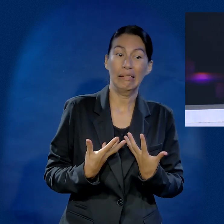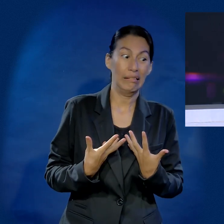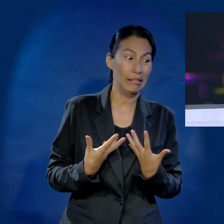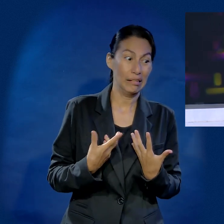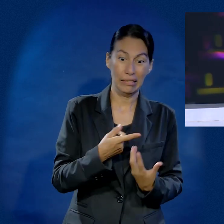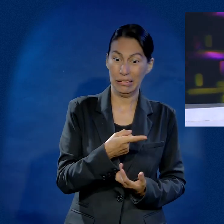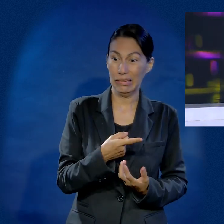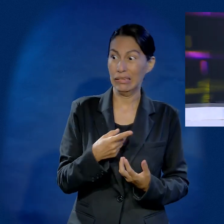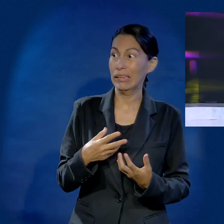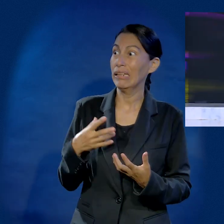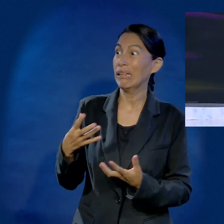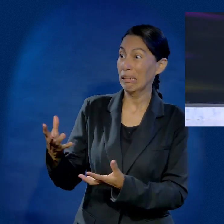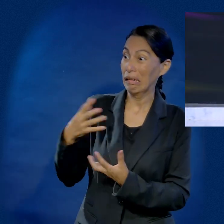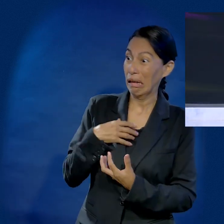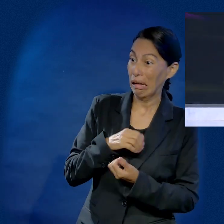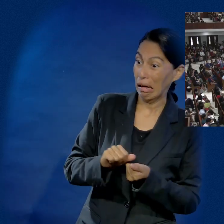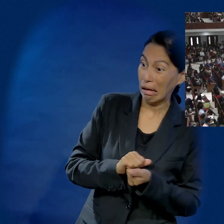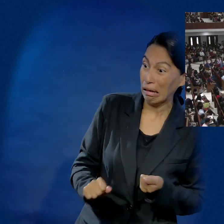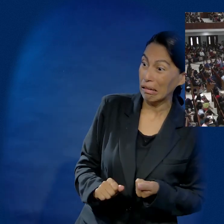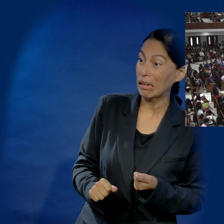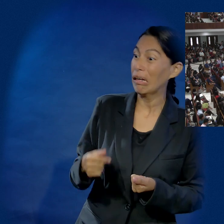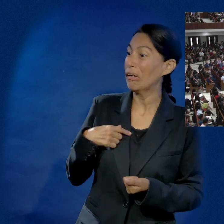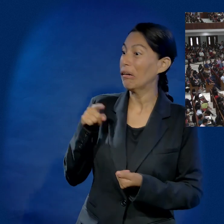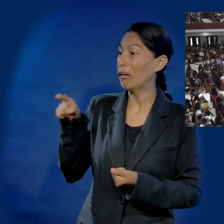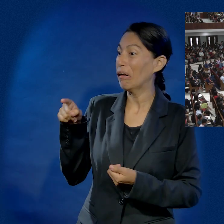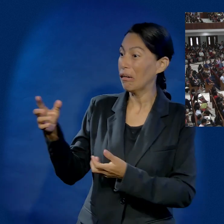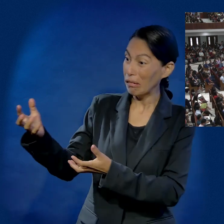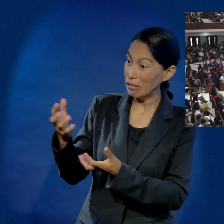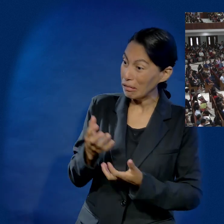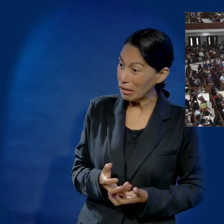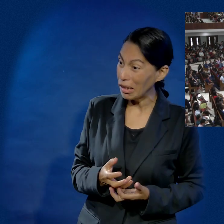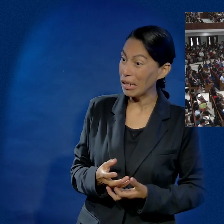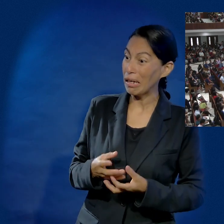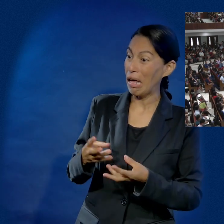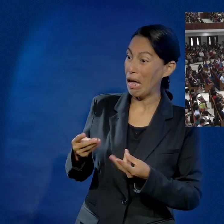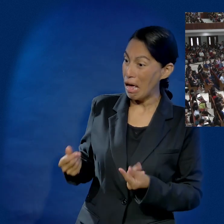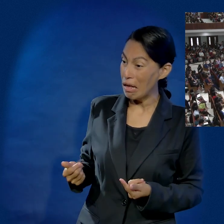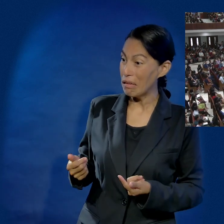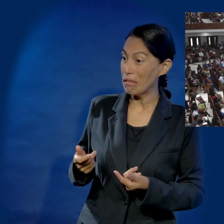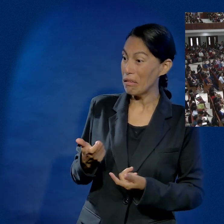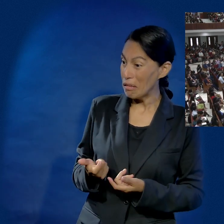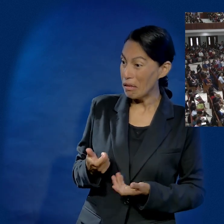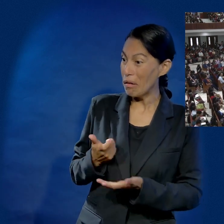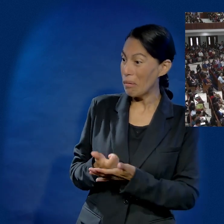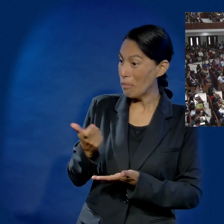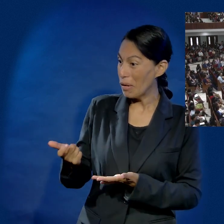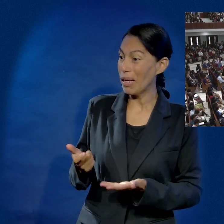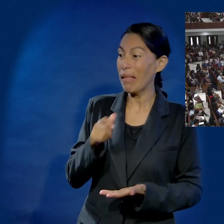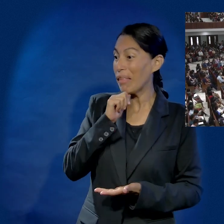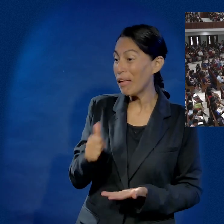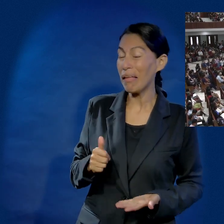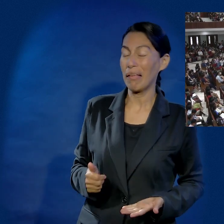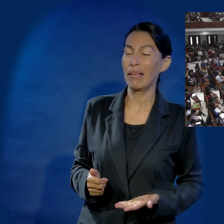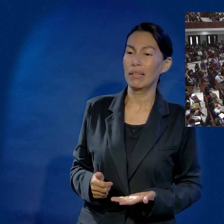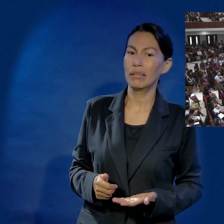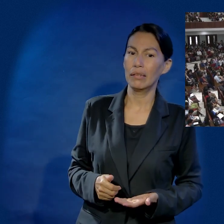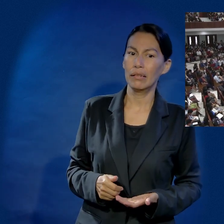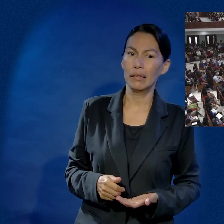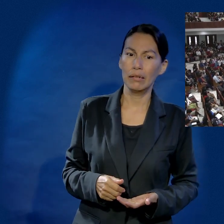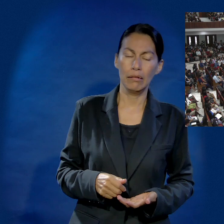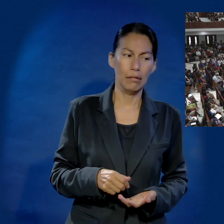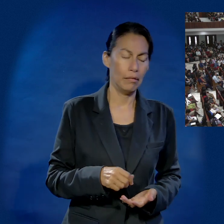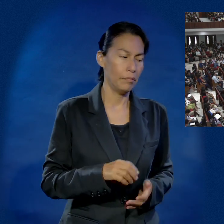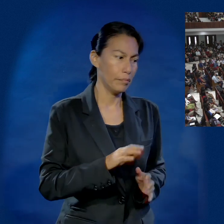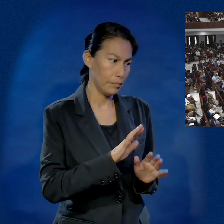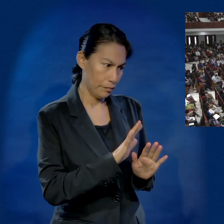¡ay! Nos van a destruir. ¡Ay! Lo traje de lejos y ni el gasto ni los viáticos que estoy pagando y lo vi, ahí estaba.